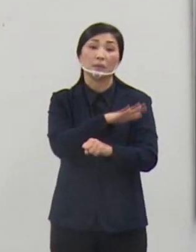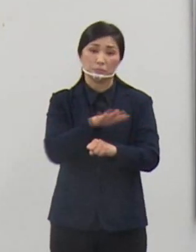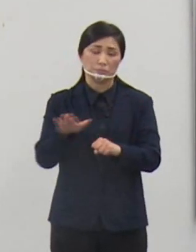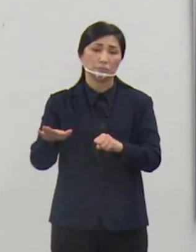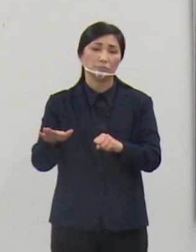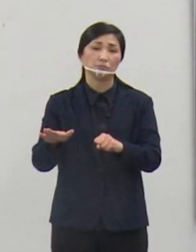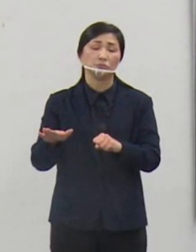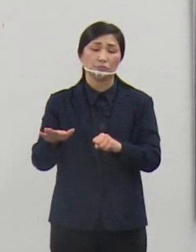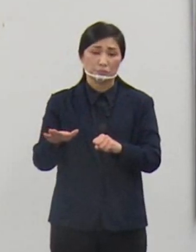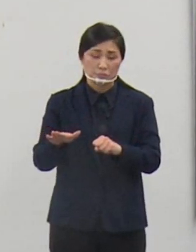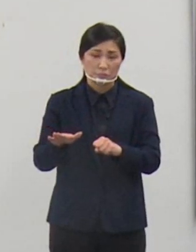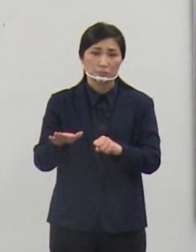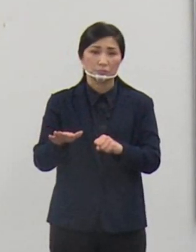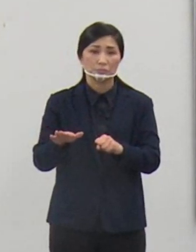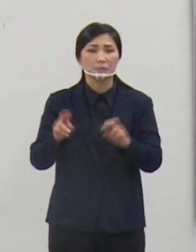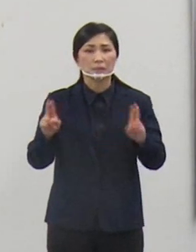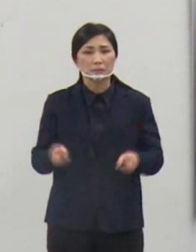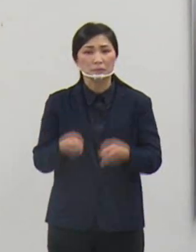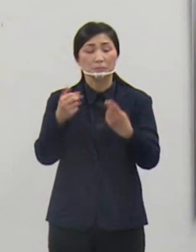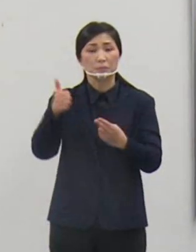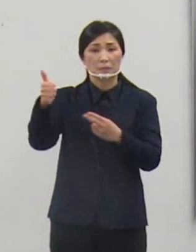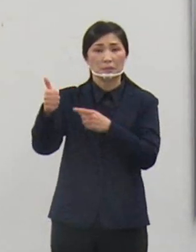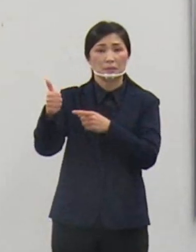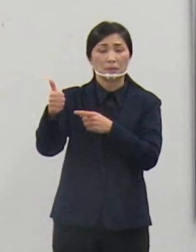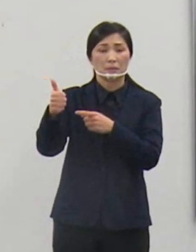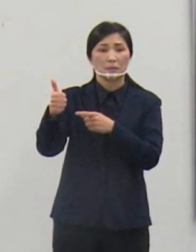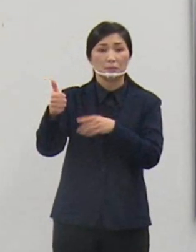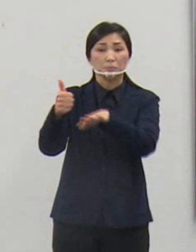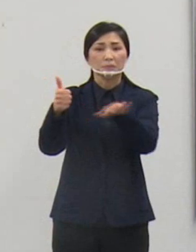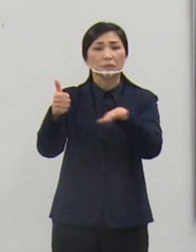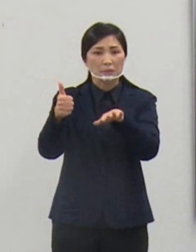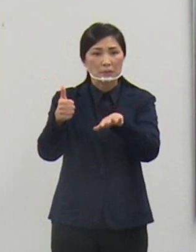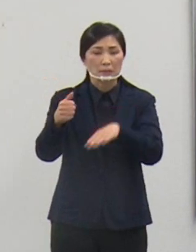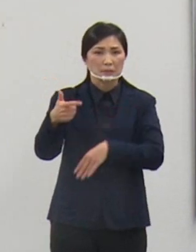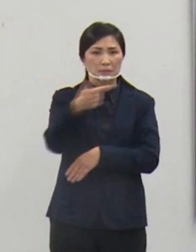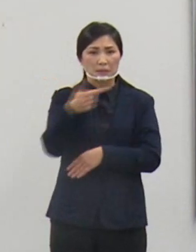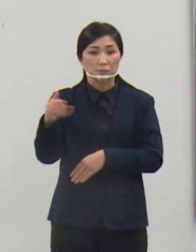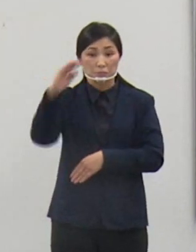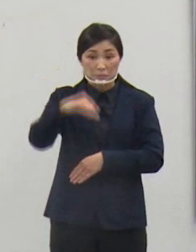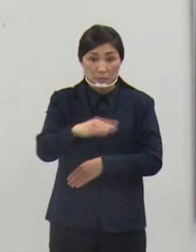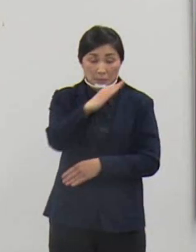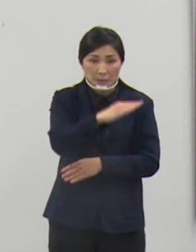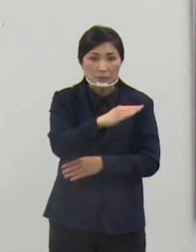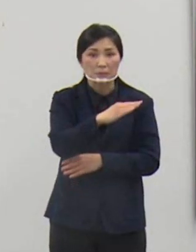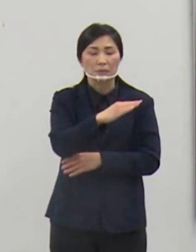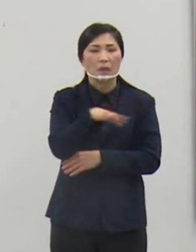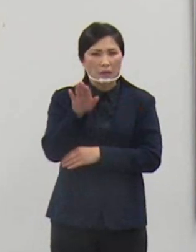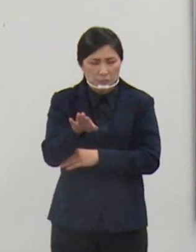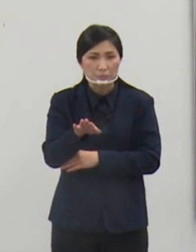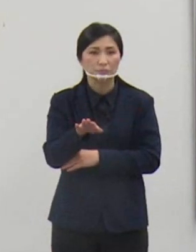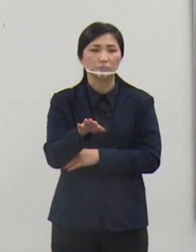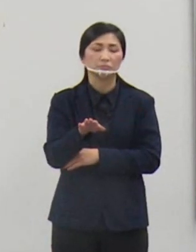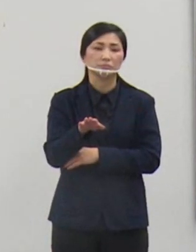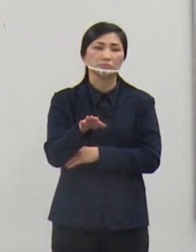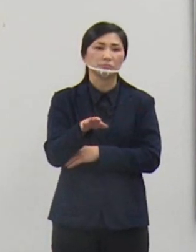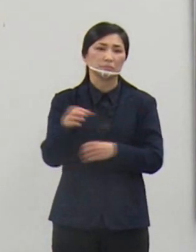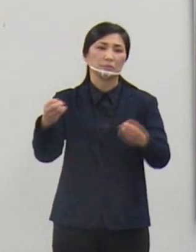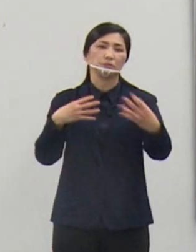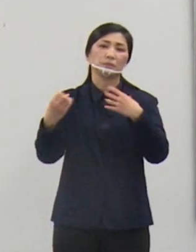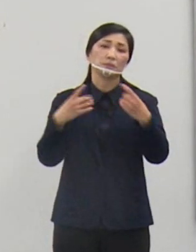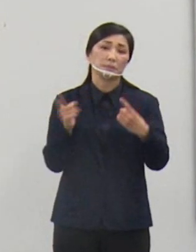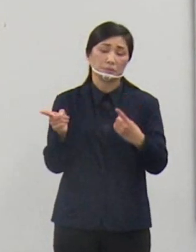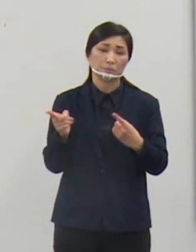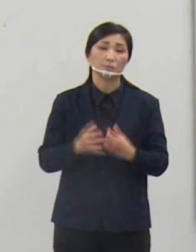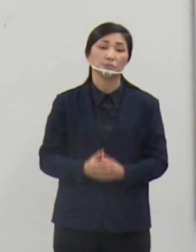けれども、多くの専門家の皆さんが第6波が来るのではないかと予測しております。気を緩めますと感染が拡大